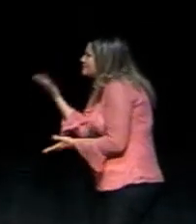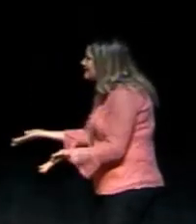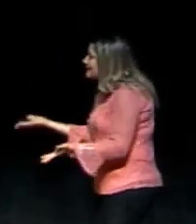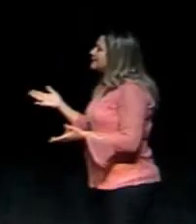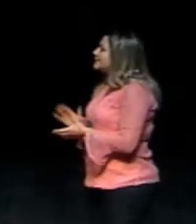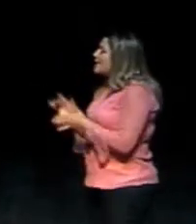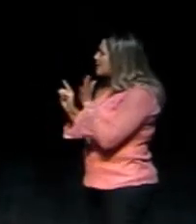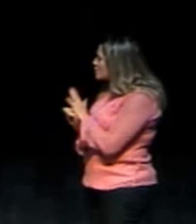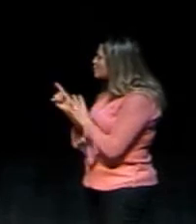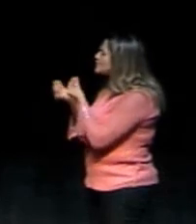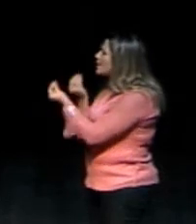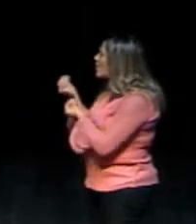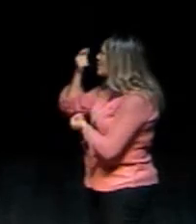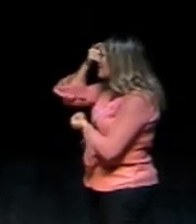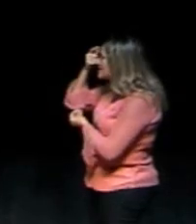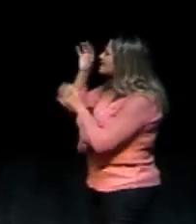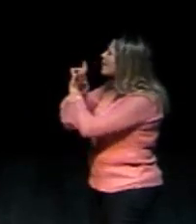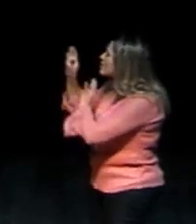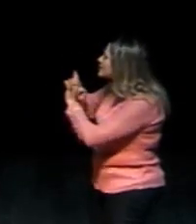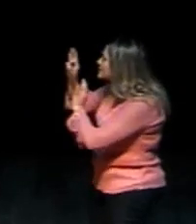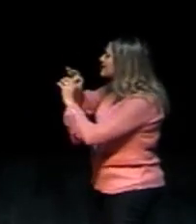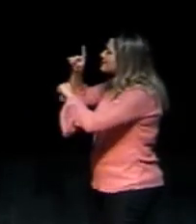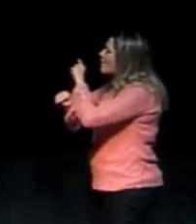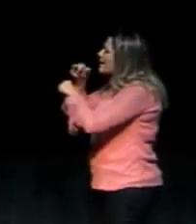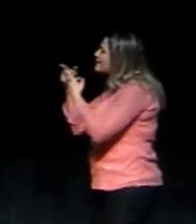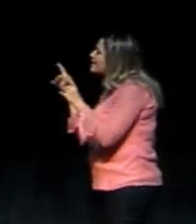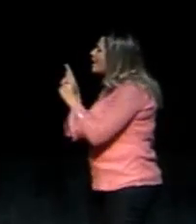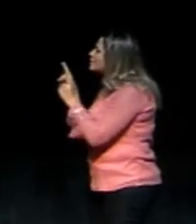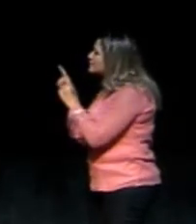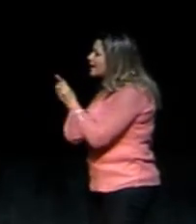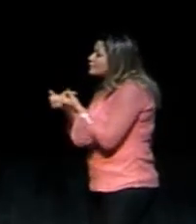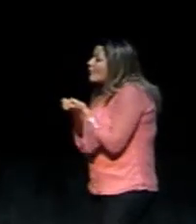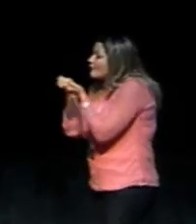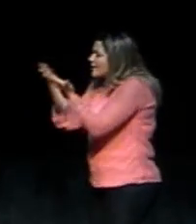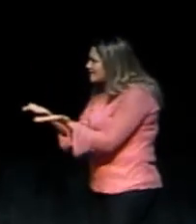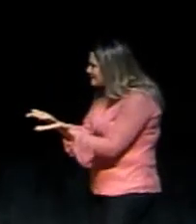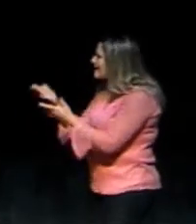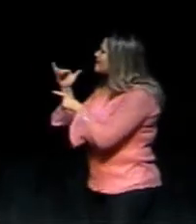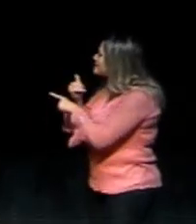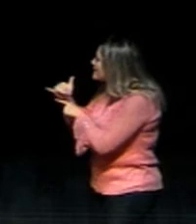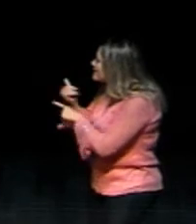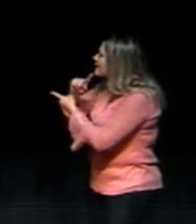de a pessoa aprender línguas de sinais apenas em 6 meses. Então, eu gostaria de pensar para você como que nós podemos pensar em